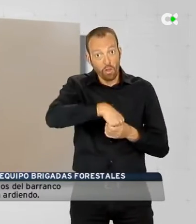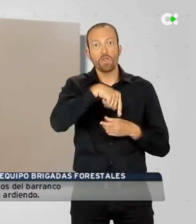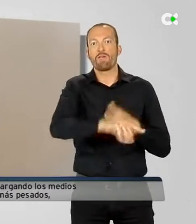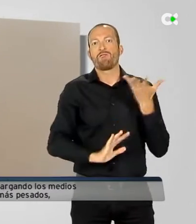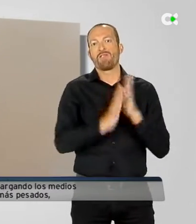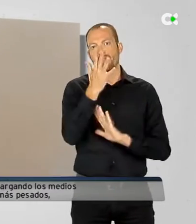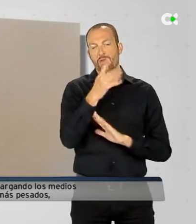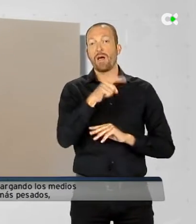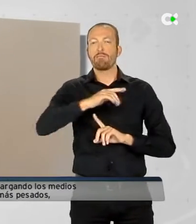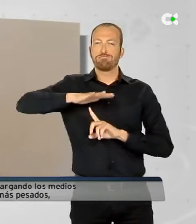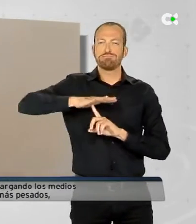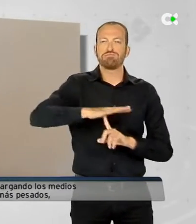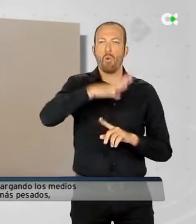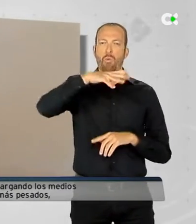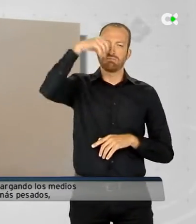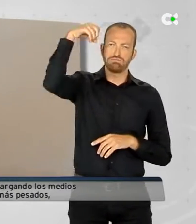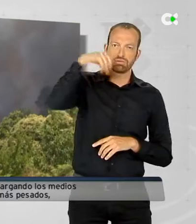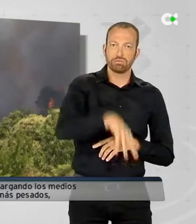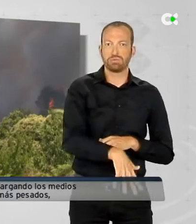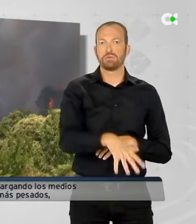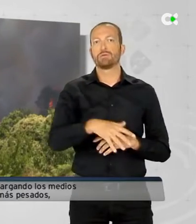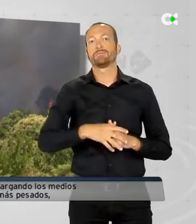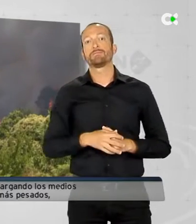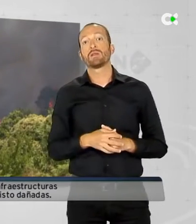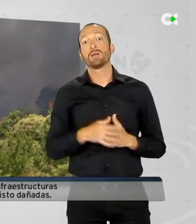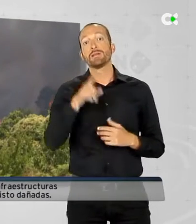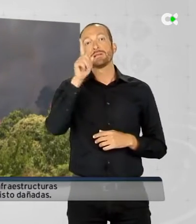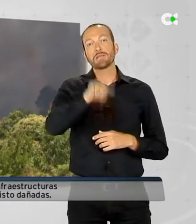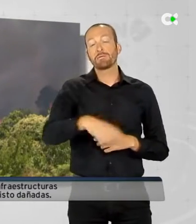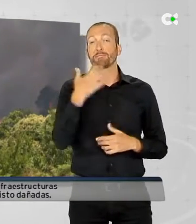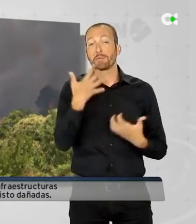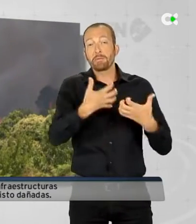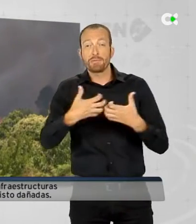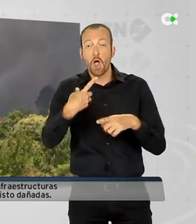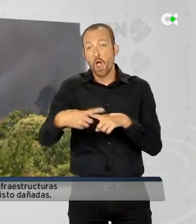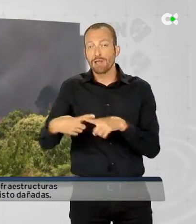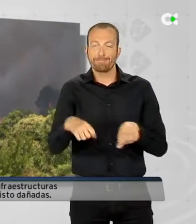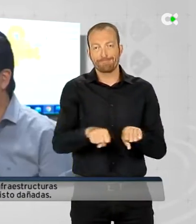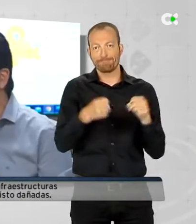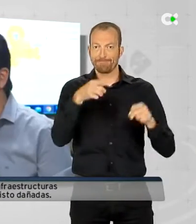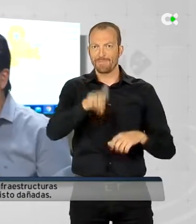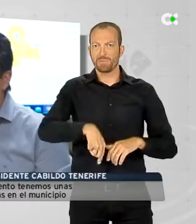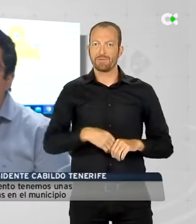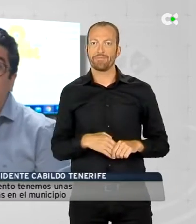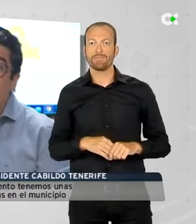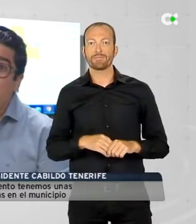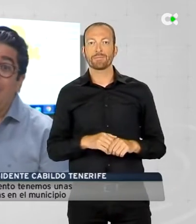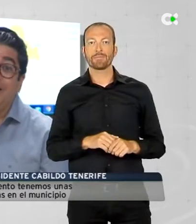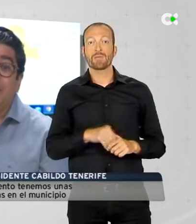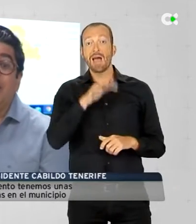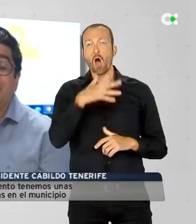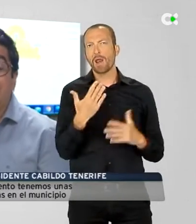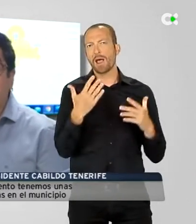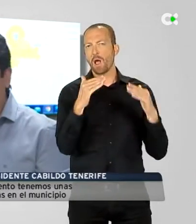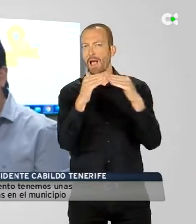Ahí están descargando los medios aéreos más pesados. Algunas infraestructuras se han visto dañadas. En este momento tenemos unas